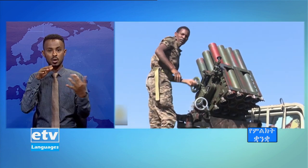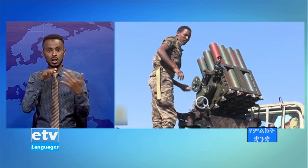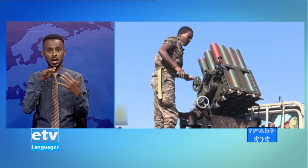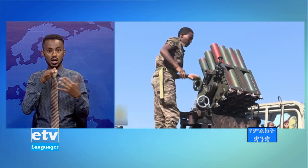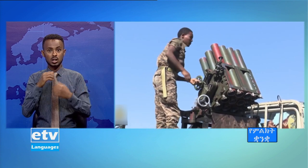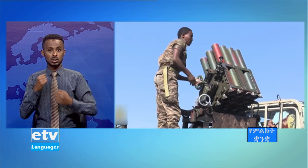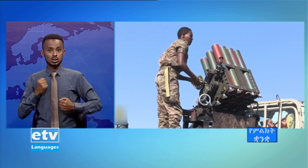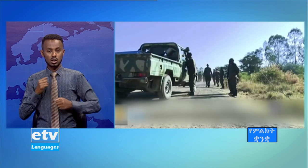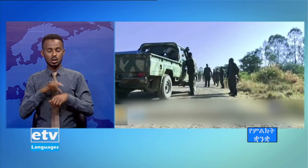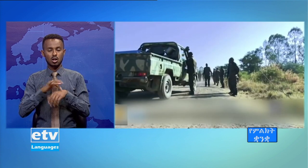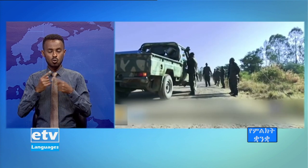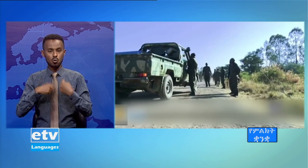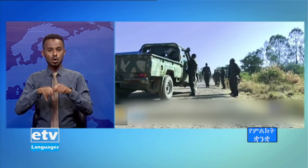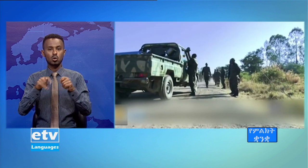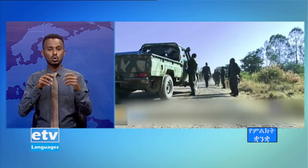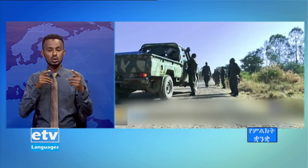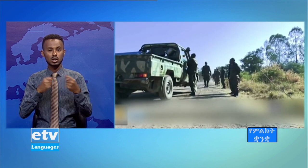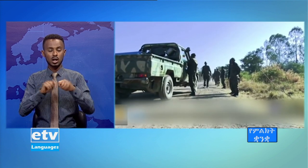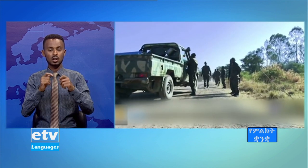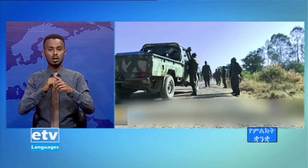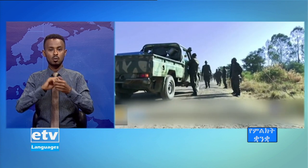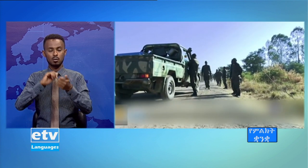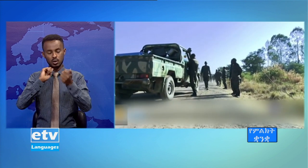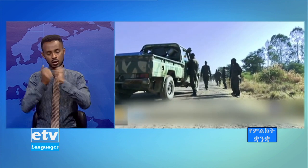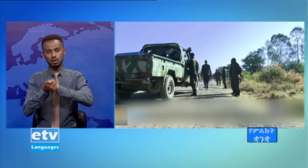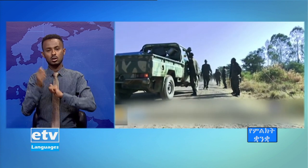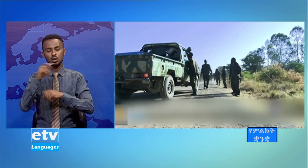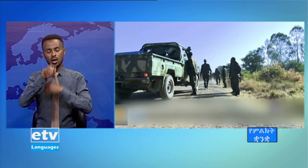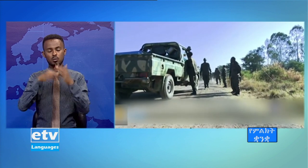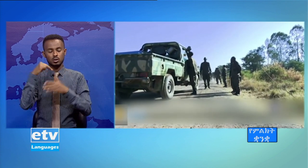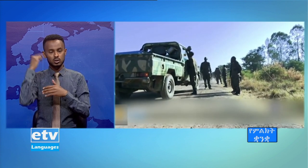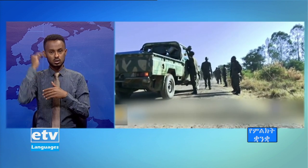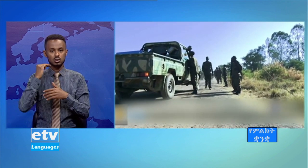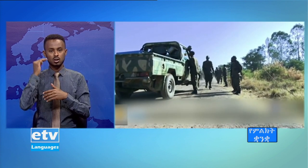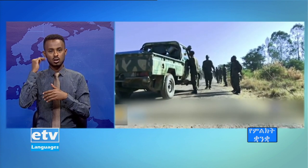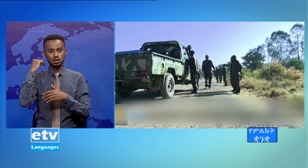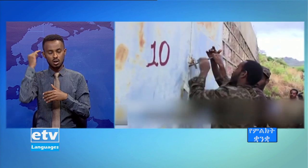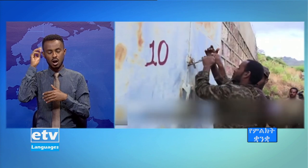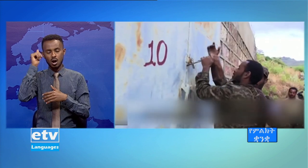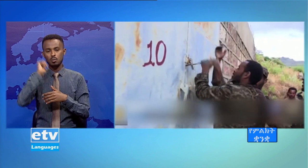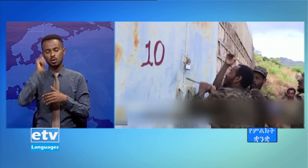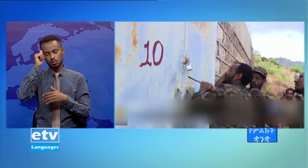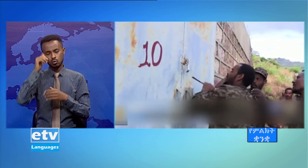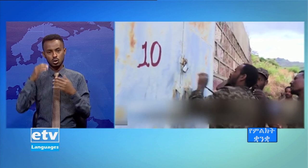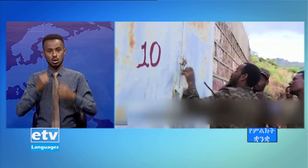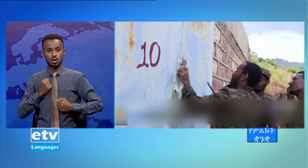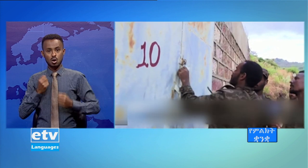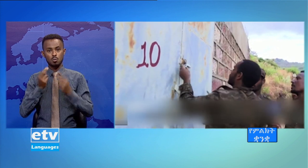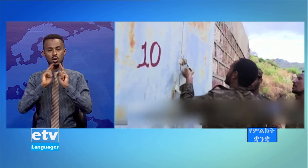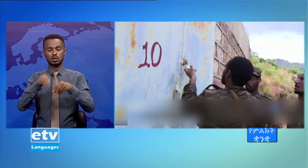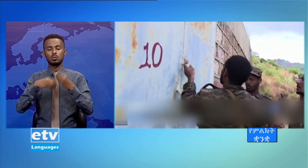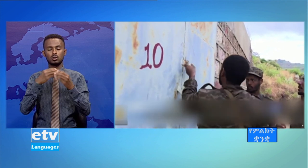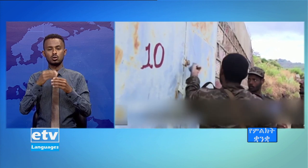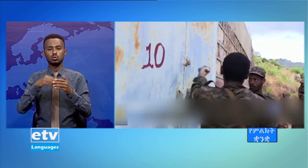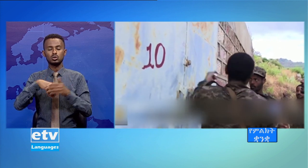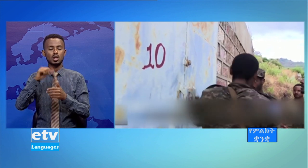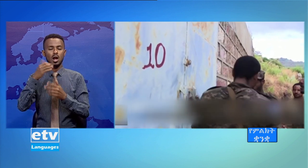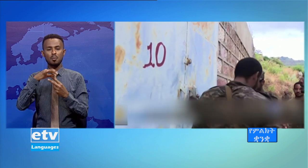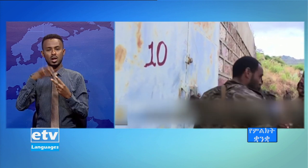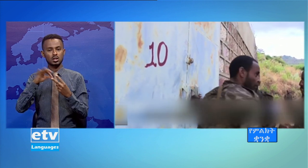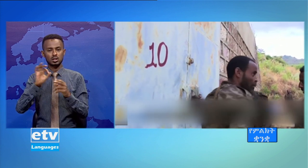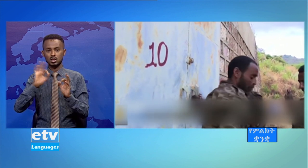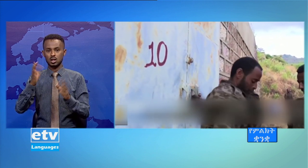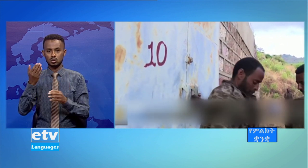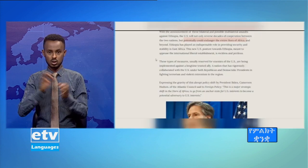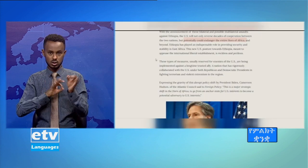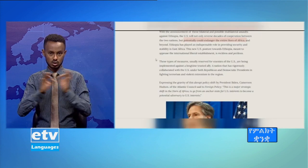ላይ የቃጣውን ጥቃት ለመመከት ጠቅላይ ሚኒስትር አብይ አህመድ ወታደራዊ ምላሽ ከመስጠት ውጪ ሌላ አማራጭ እንዳልነበራቸው